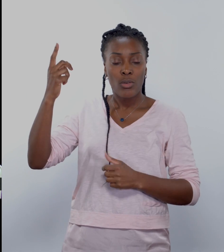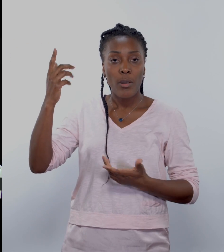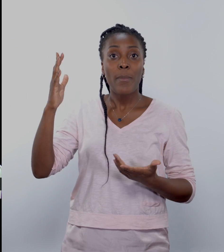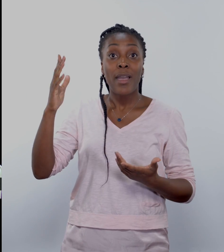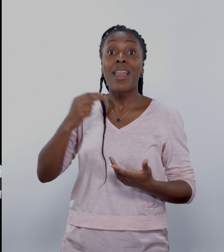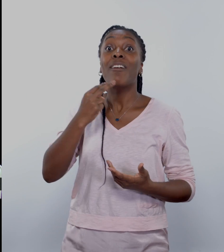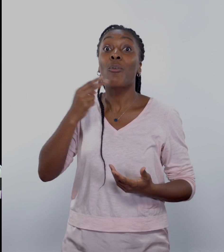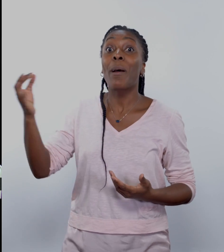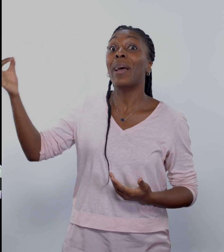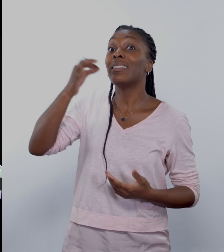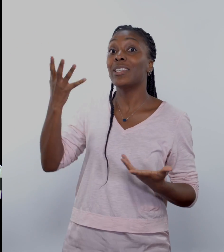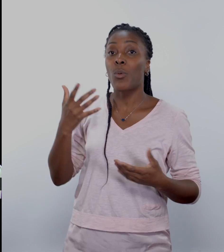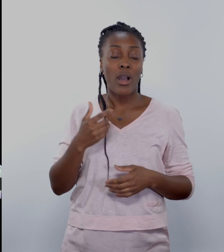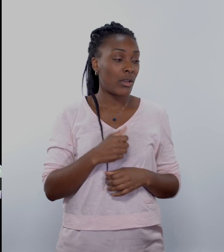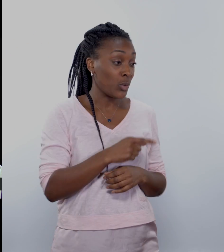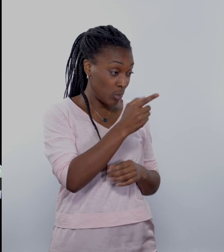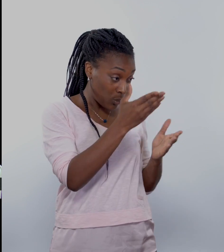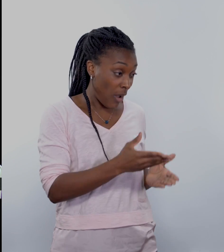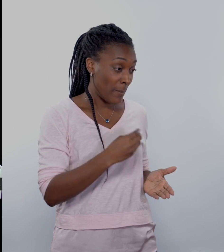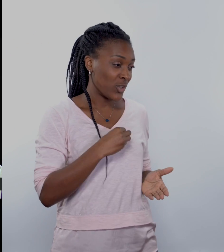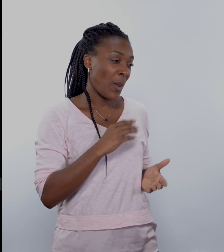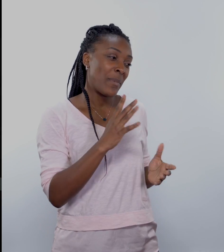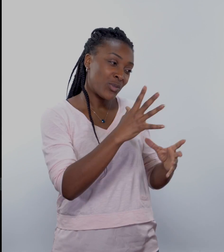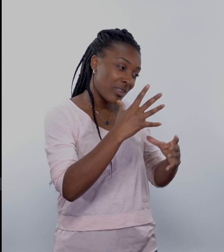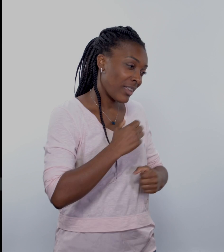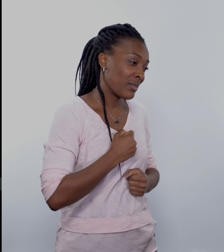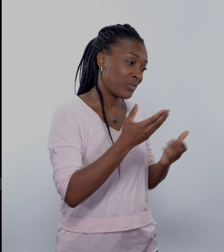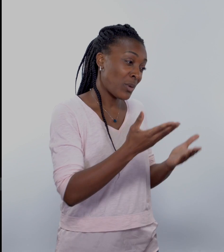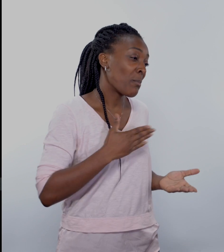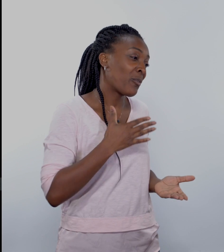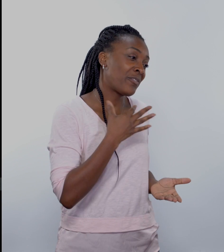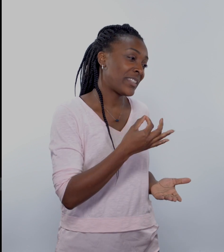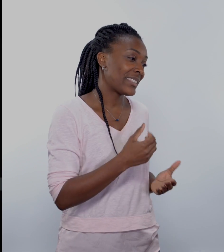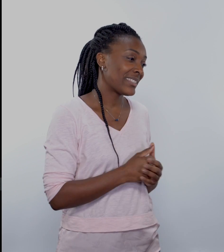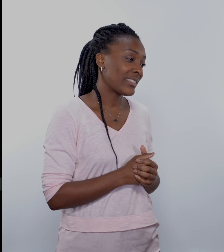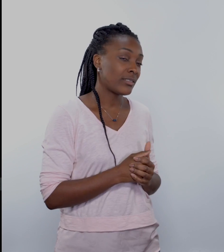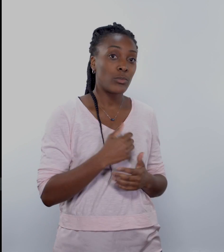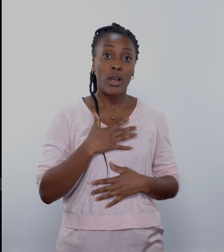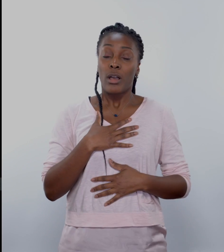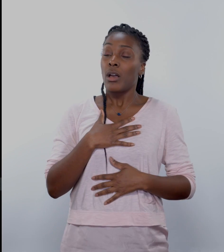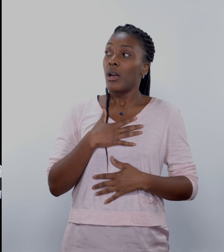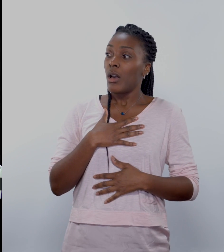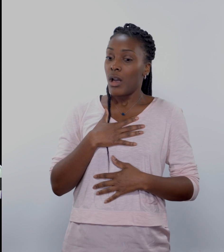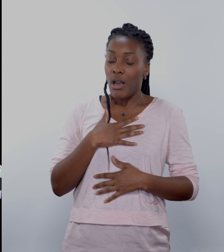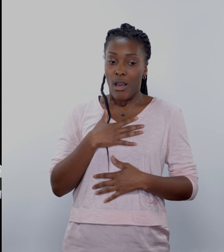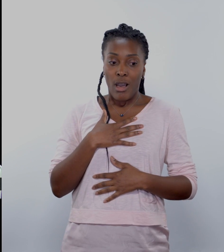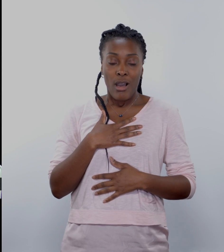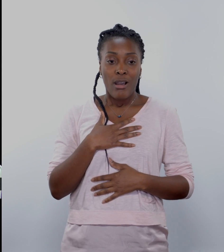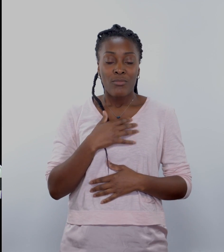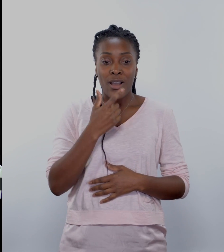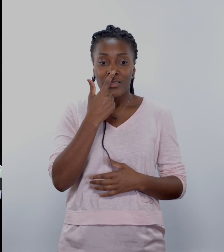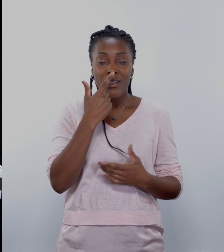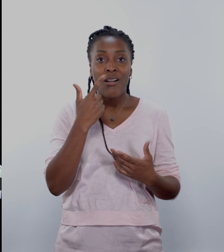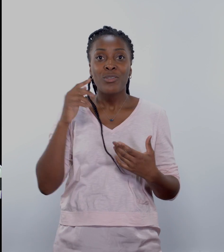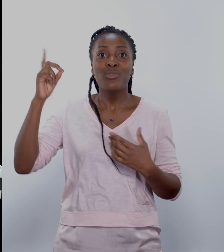pécheur, mais je te pardonne dès aujourd'hui car je t'adopte comme mon fils. Et là, je savais que j'avais un créateur dont j'avais été